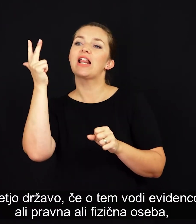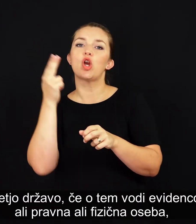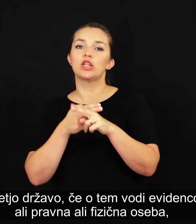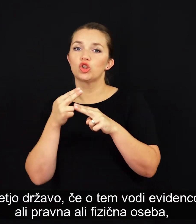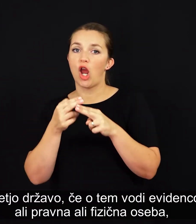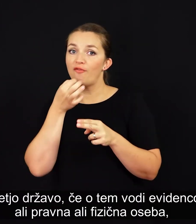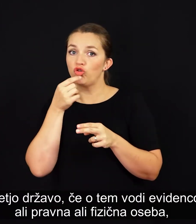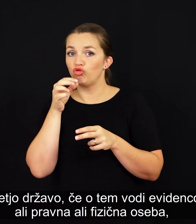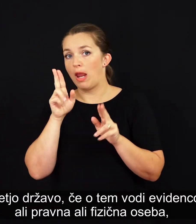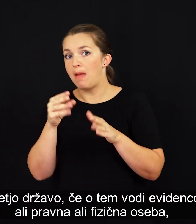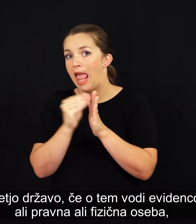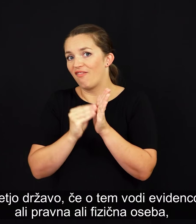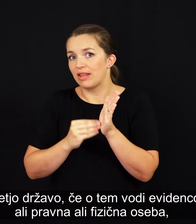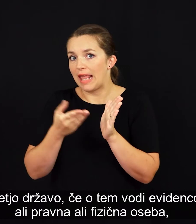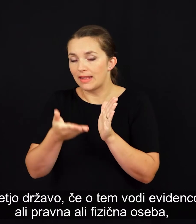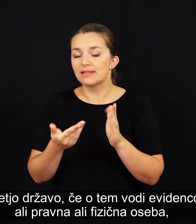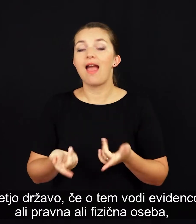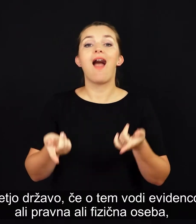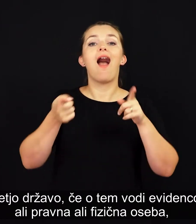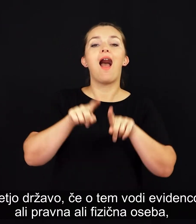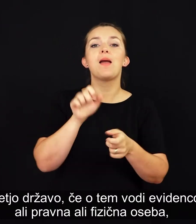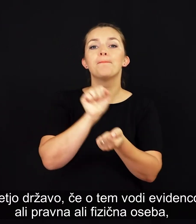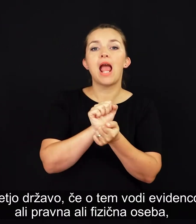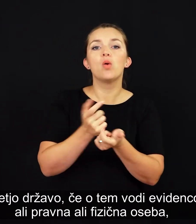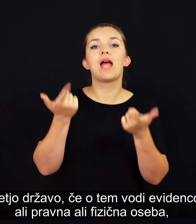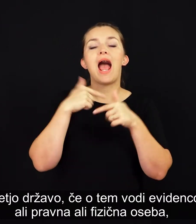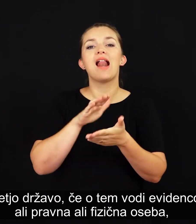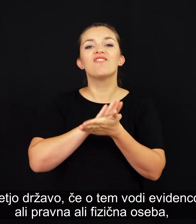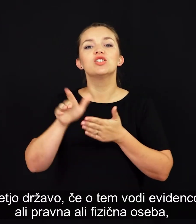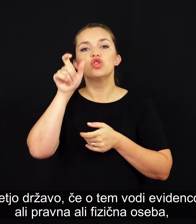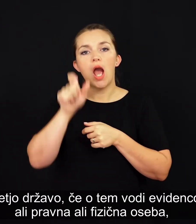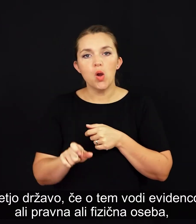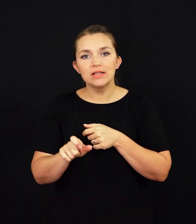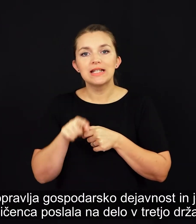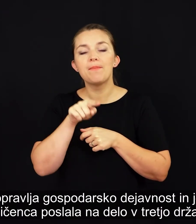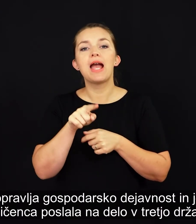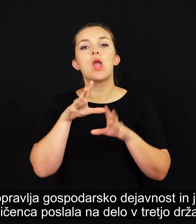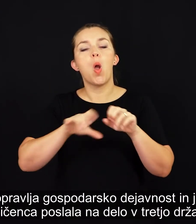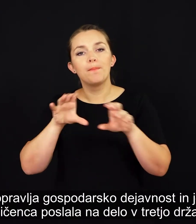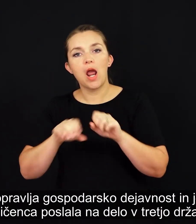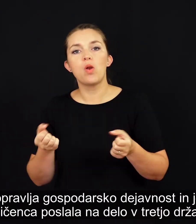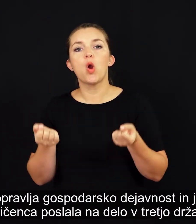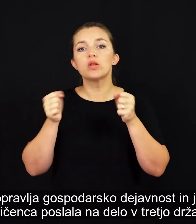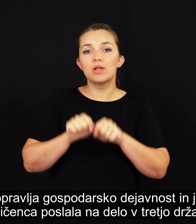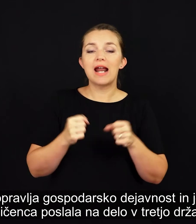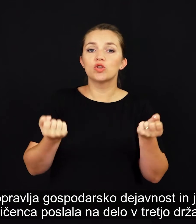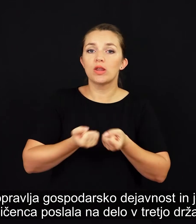o tem vodi evidenco, ali pravna ali fizična oseba, ki opravlja gospodarsko dejavnost in